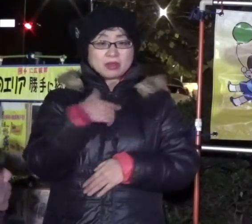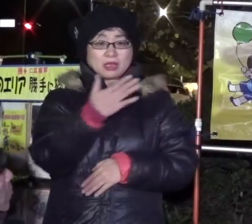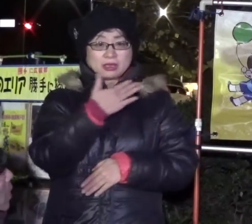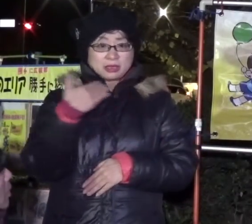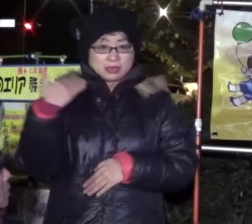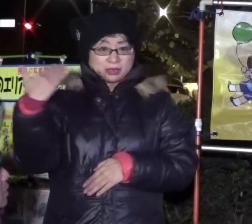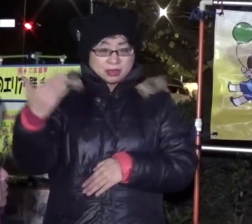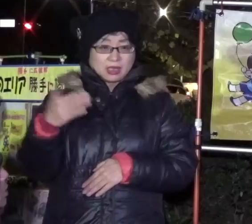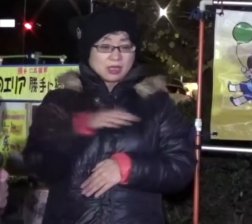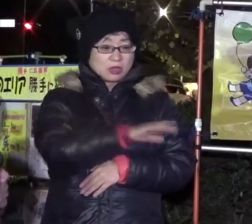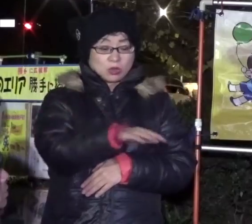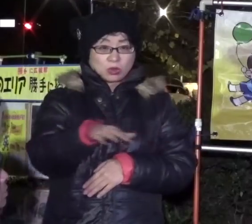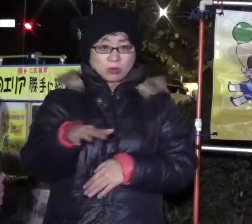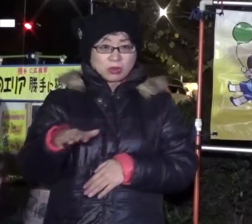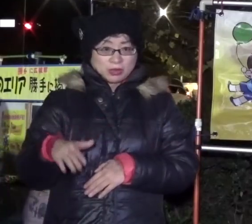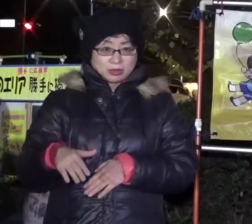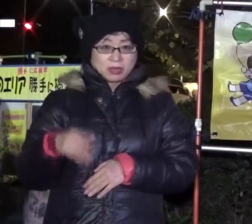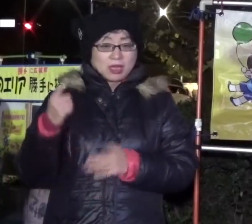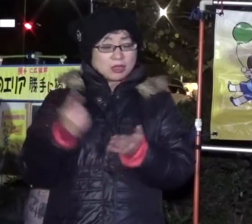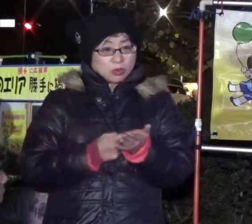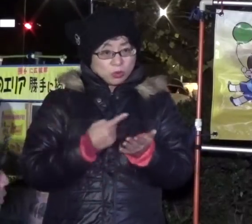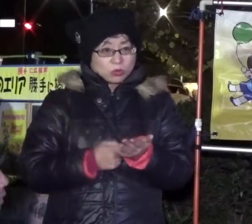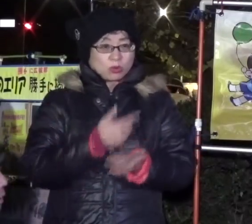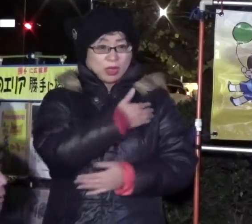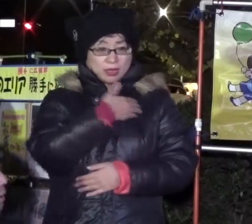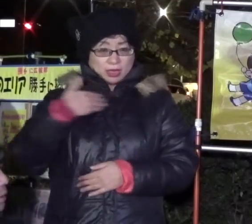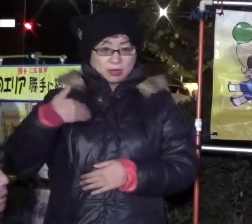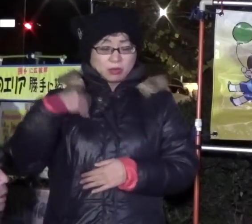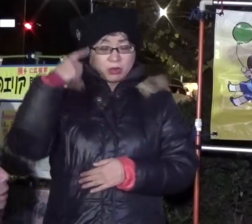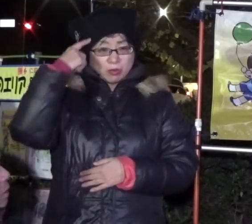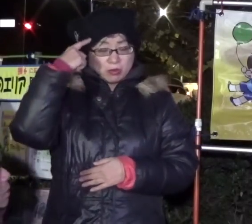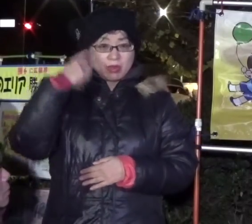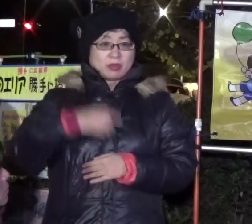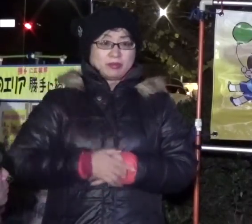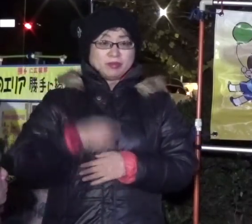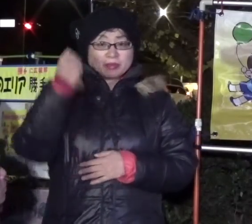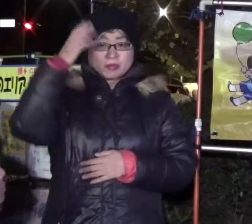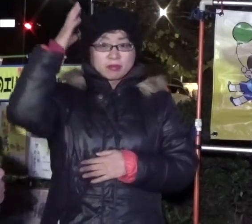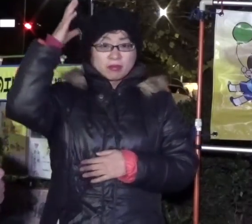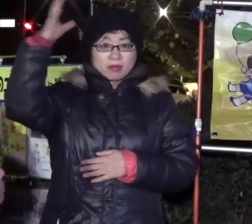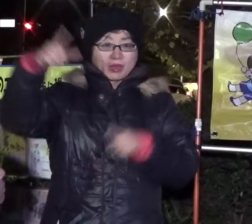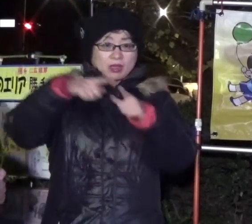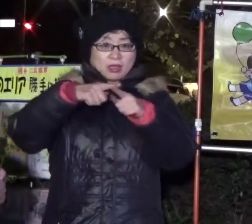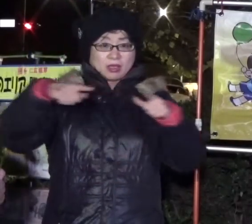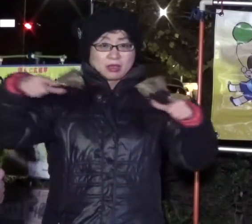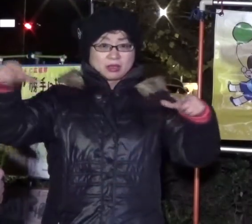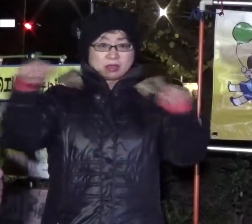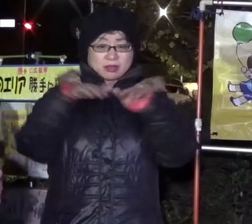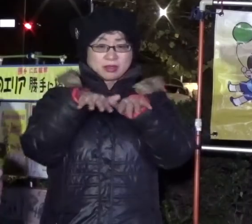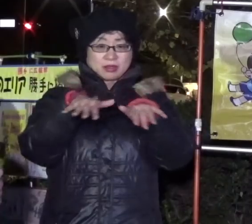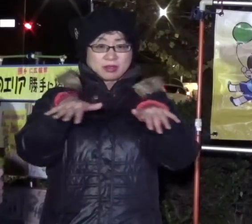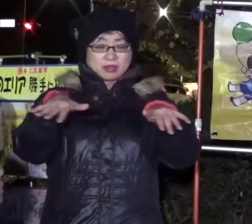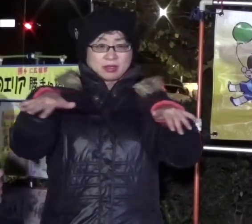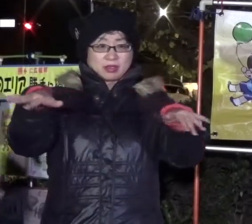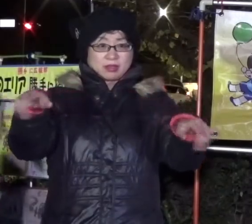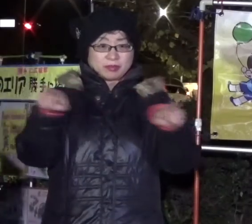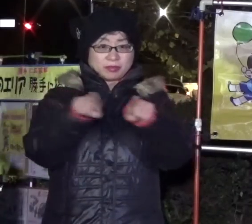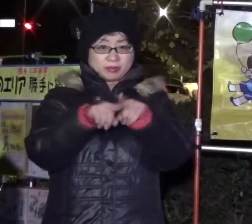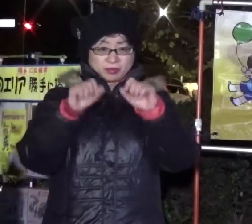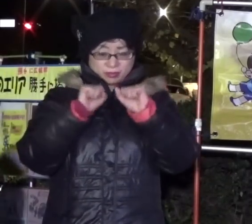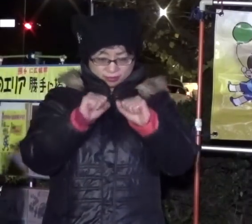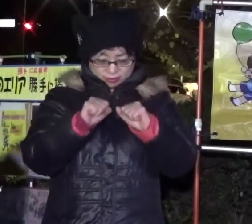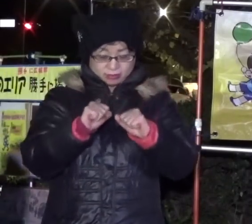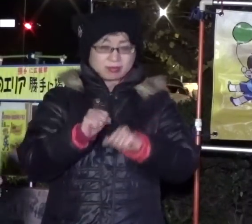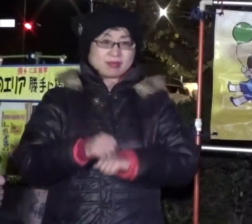どもたちに一番残せるものではないかと思います。希望を全国に広げていきましょう。共に頑張りましょう。